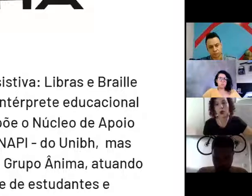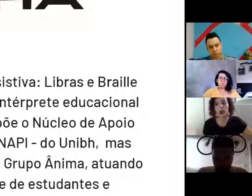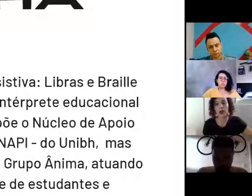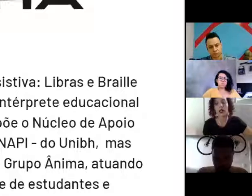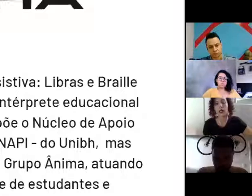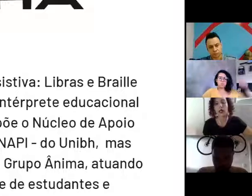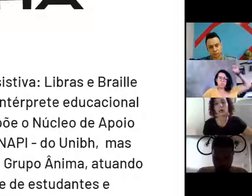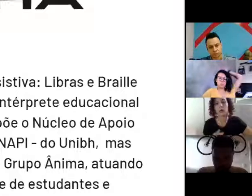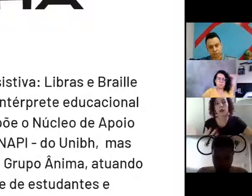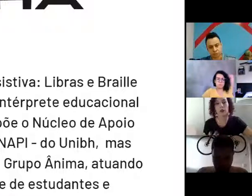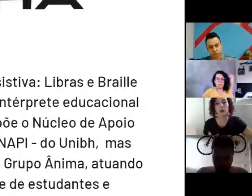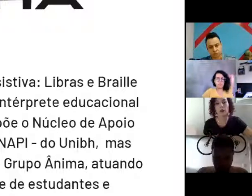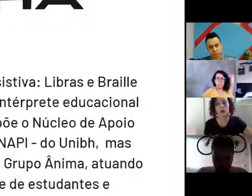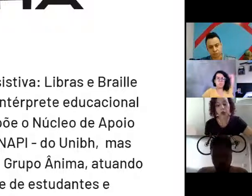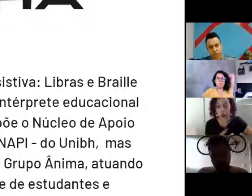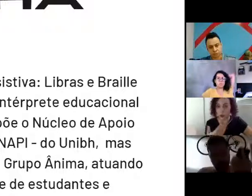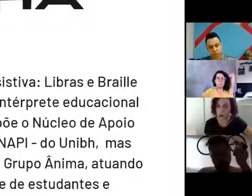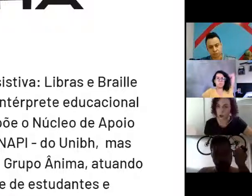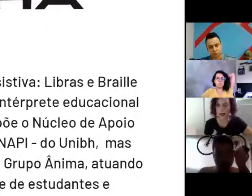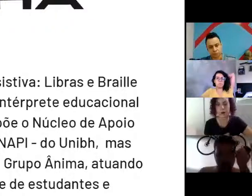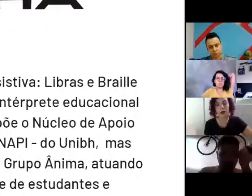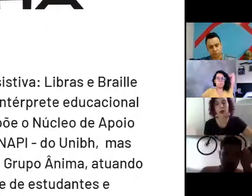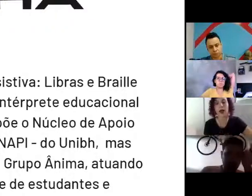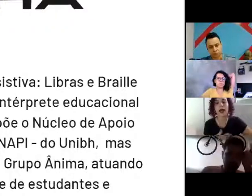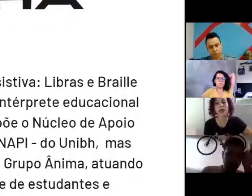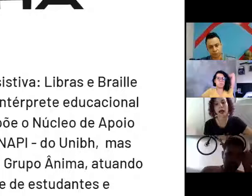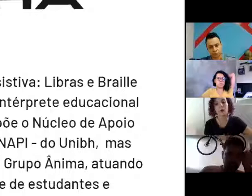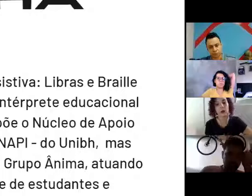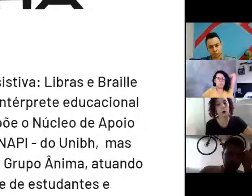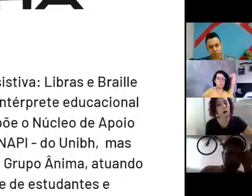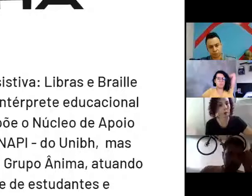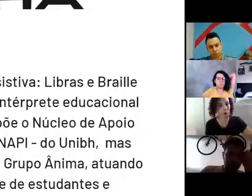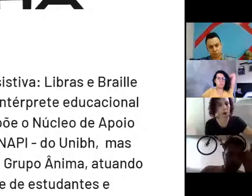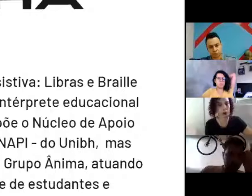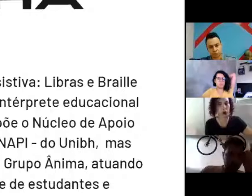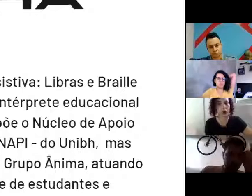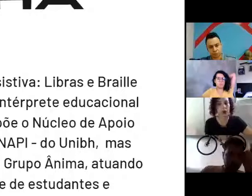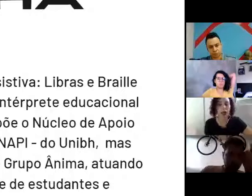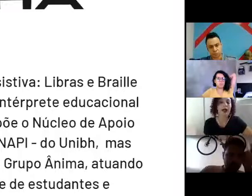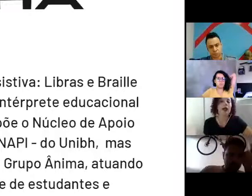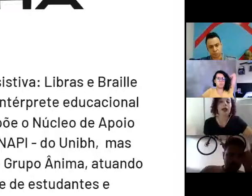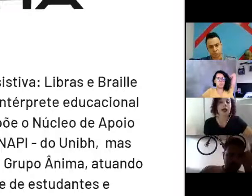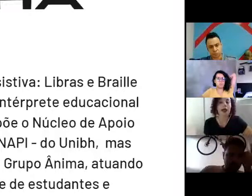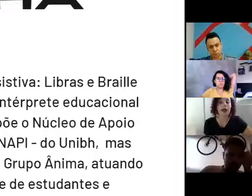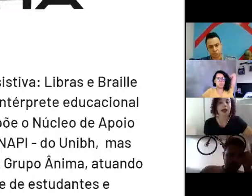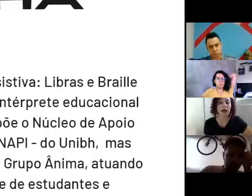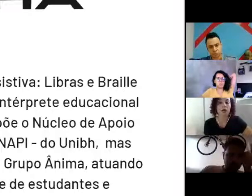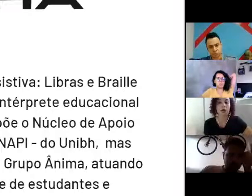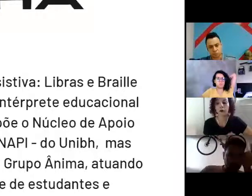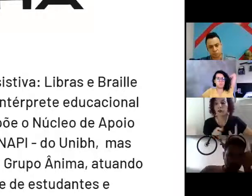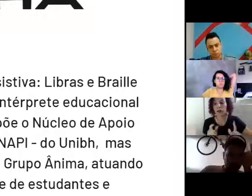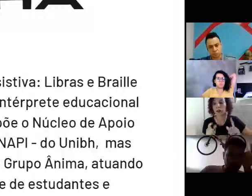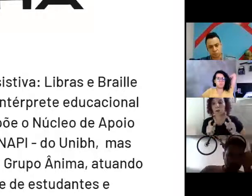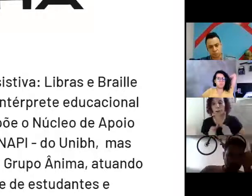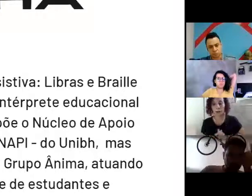estudo, né, são atendimentos individuais para trabalhar essa área psicopedagógica, tá? Eu